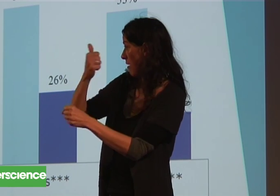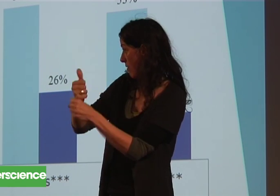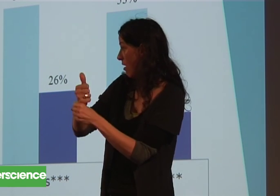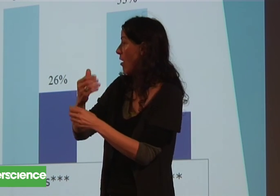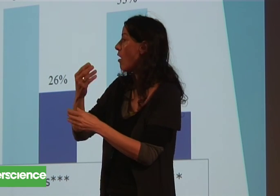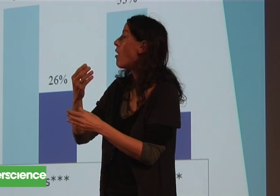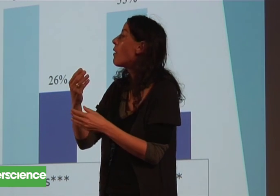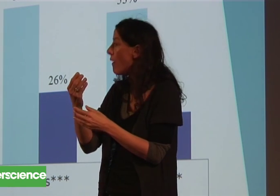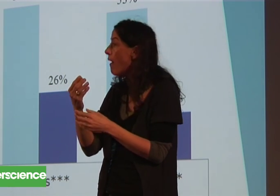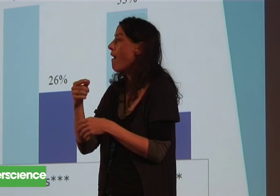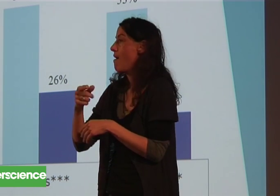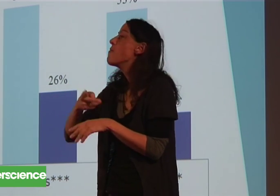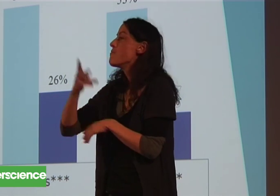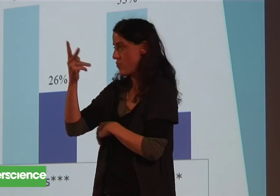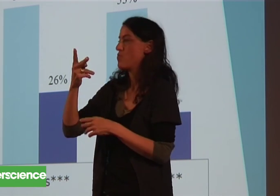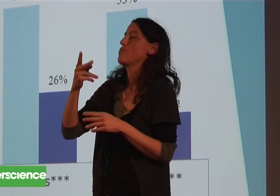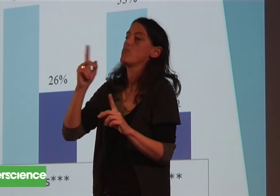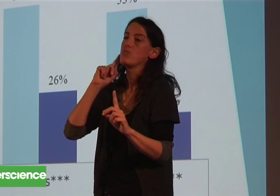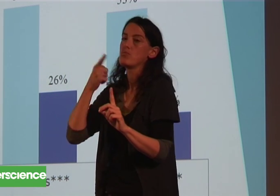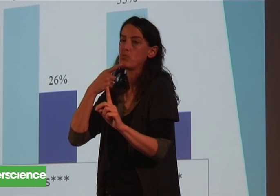plus importants dans le BSSM.